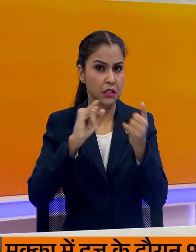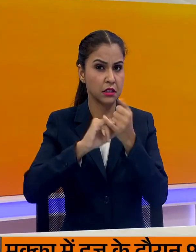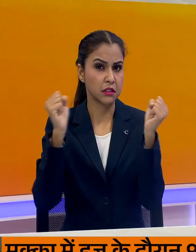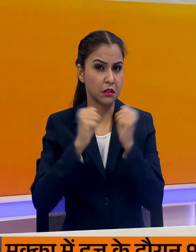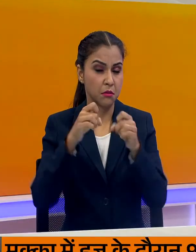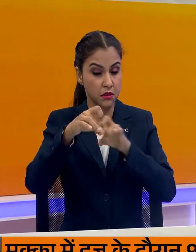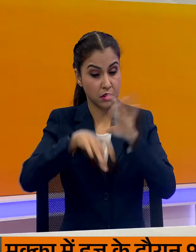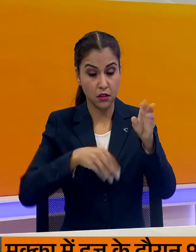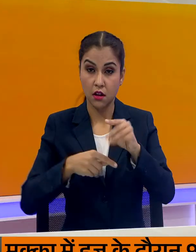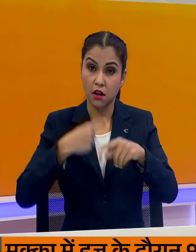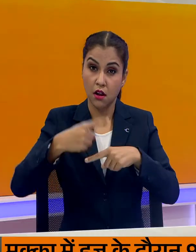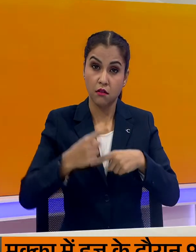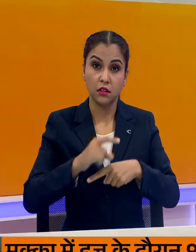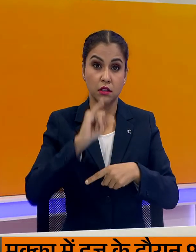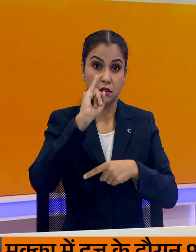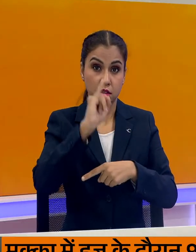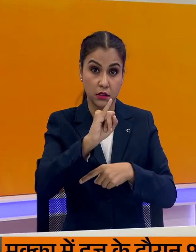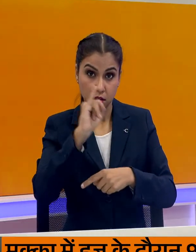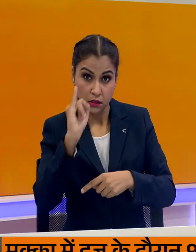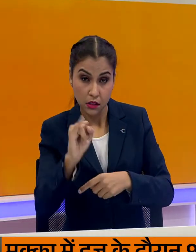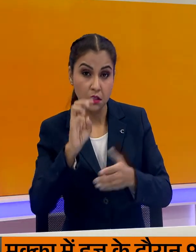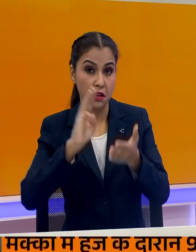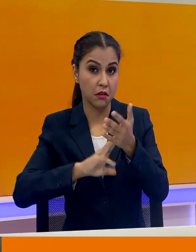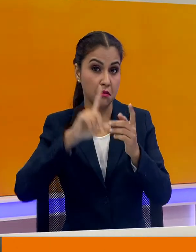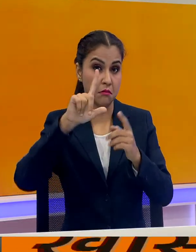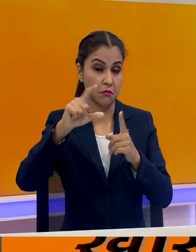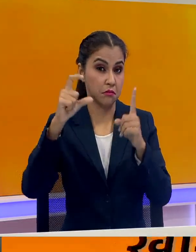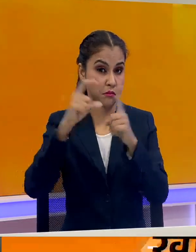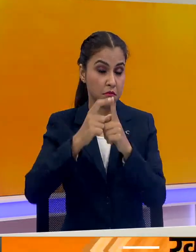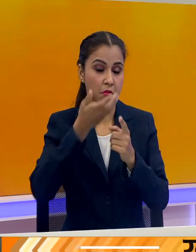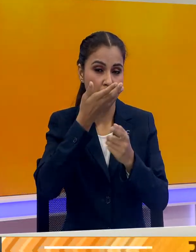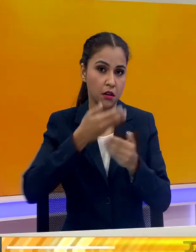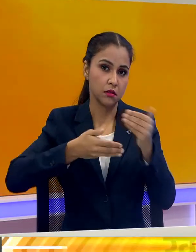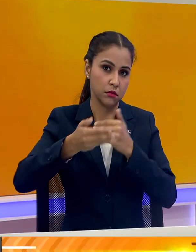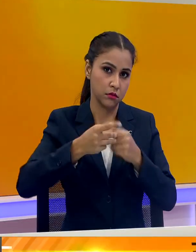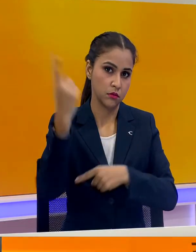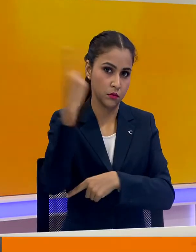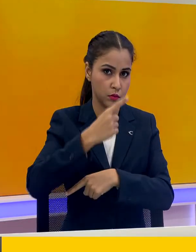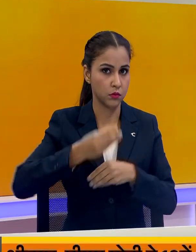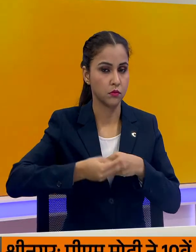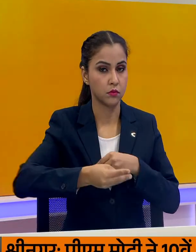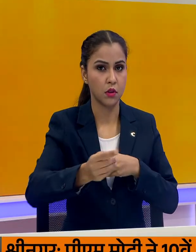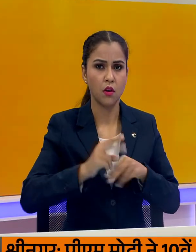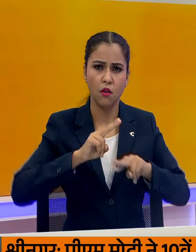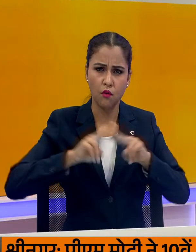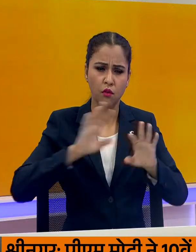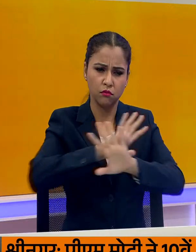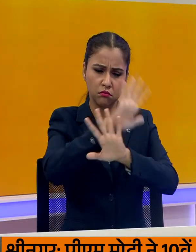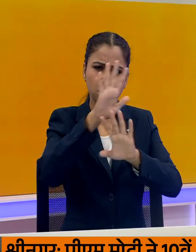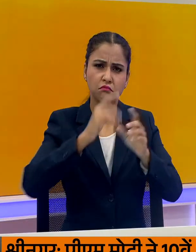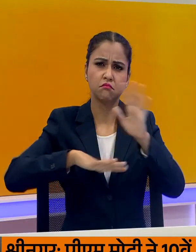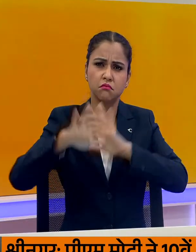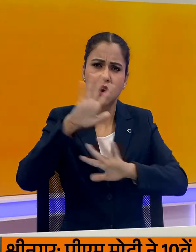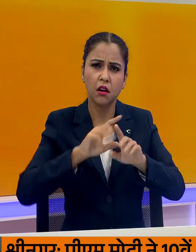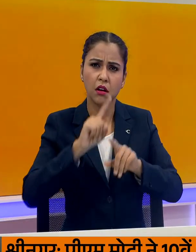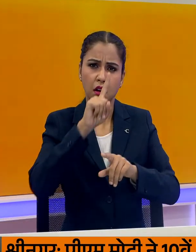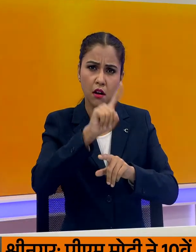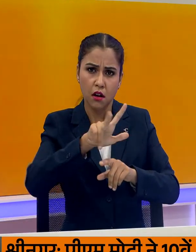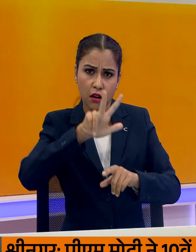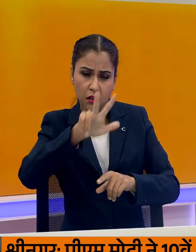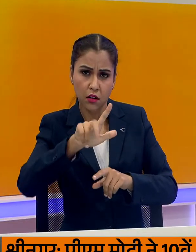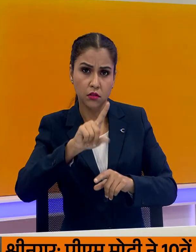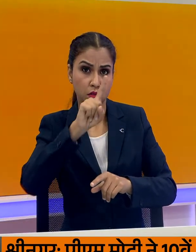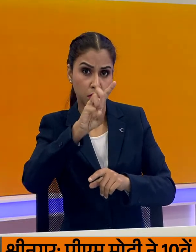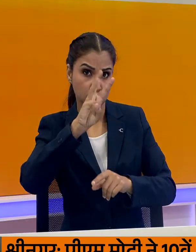हर रोज 67 mld पानी की सप्लाई हो पाएगी। ये पूरी परियोजना करीब 1813 करोड़ रुपए की